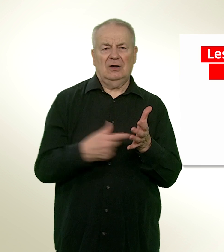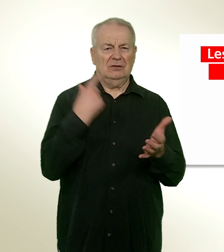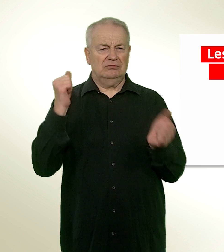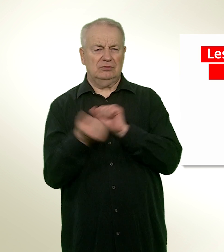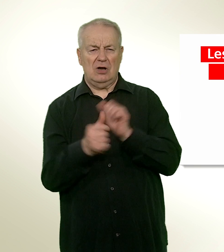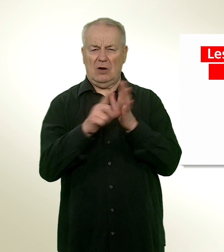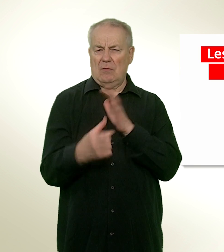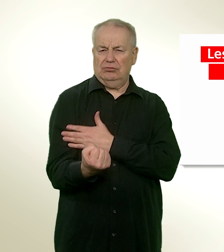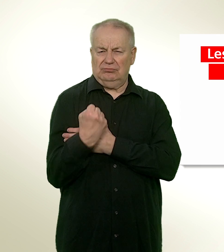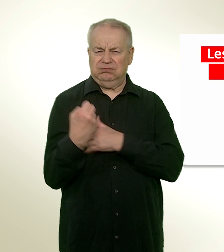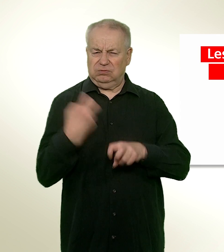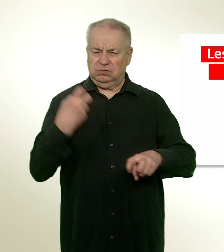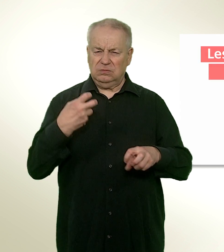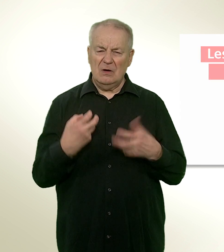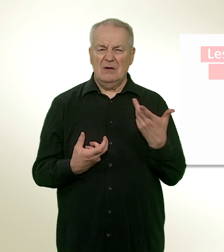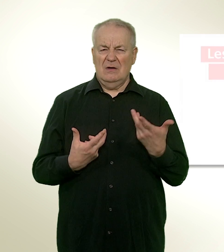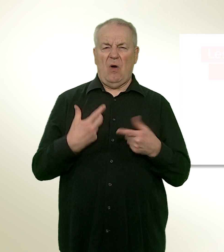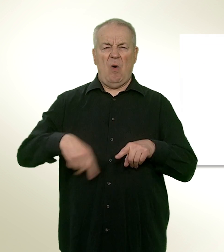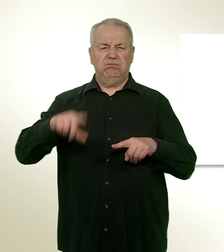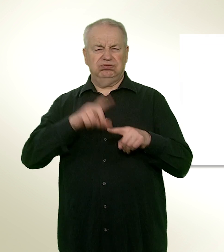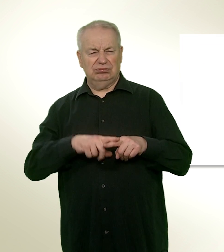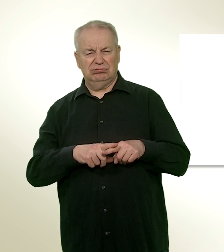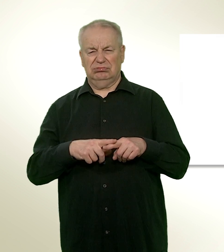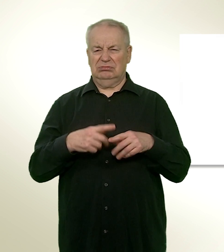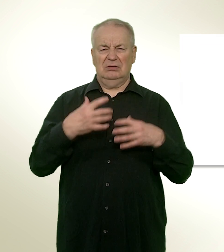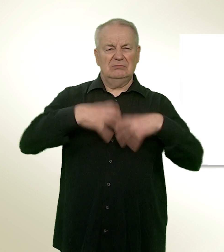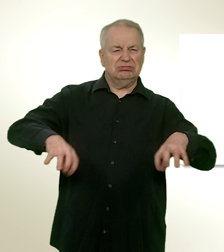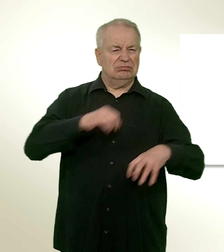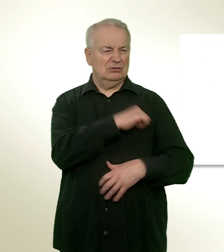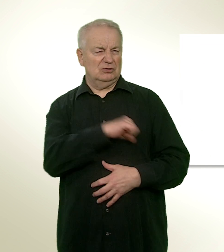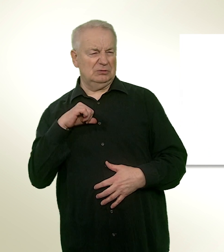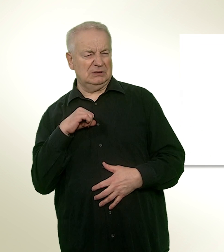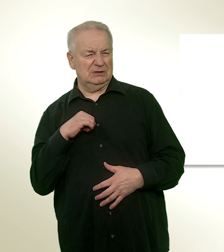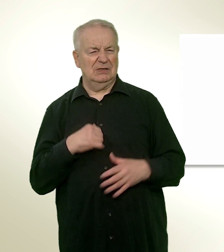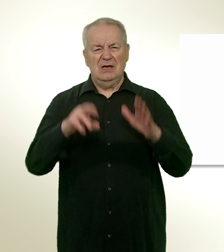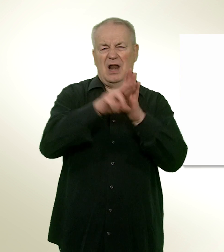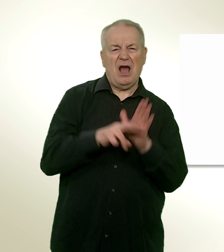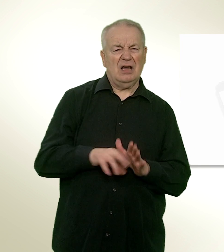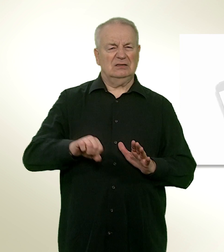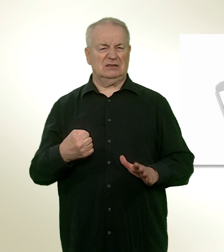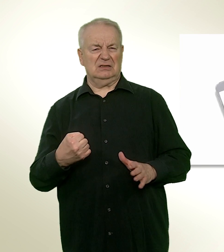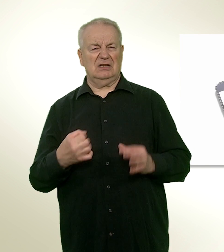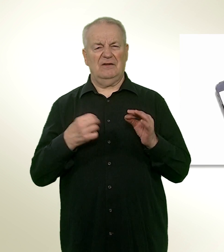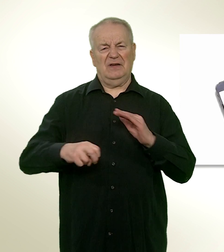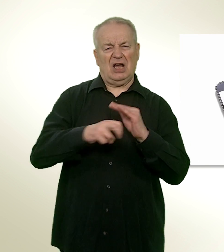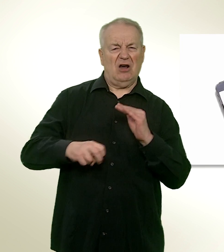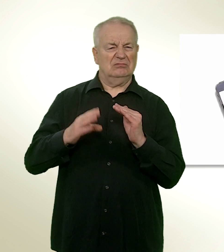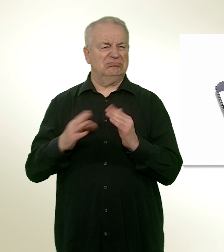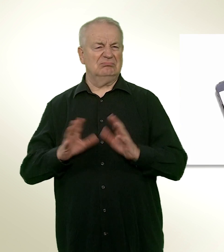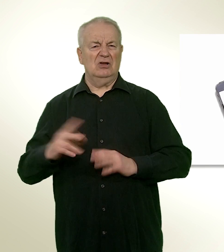façon excessive et sème la division en Suisse. Selon lui, les règles strictes en matière de quarantaine ne s'appliquent plus qu'aux personnes qui ne